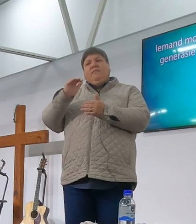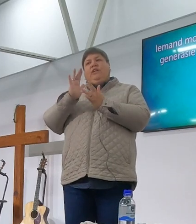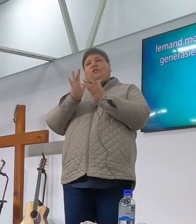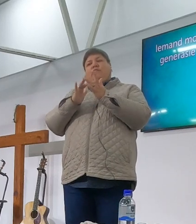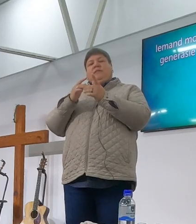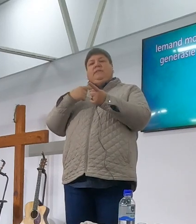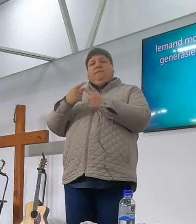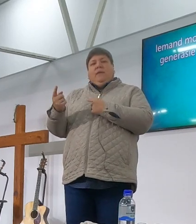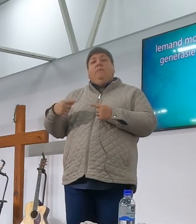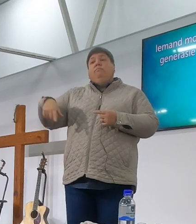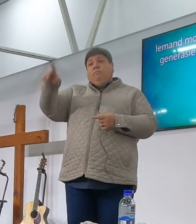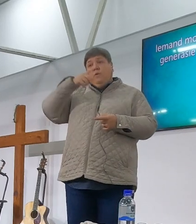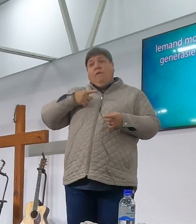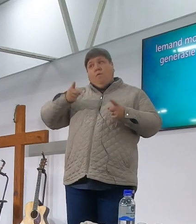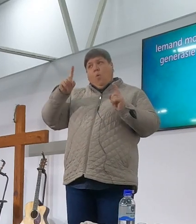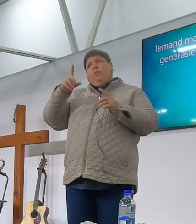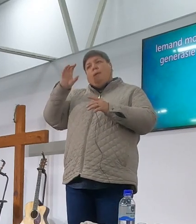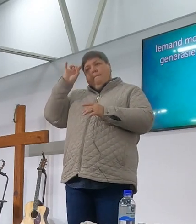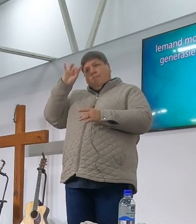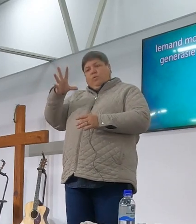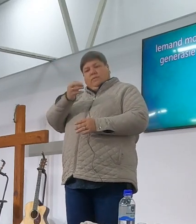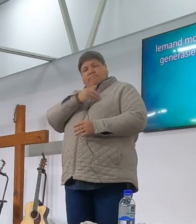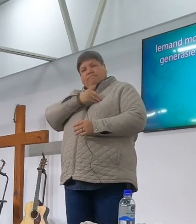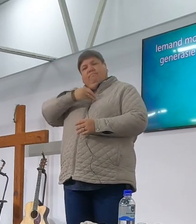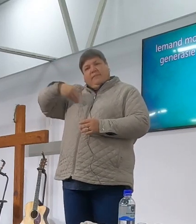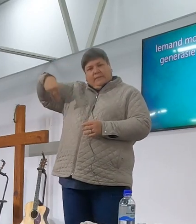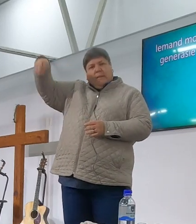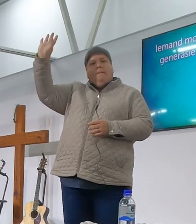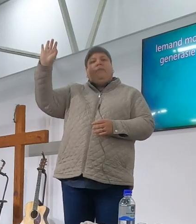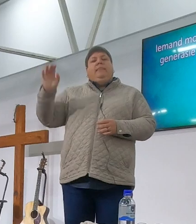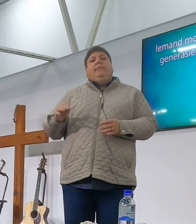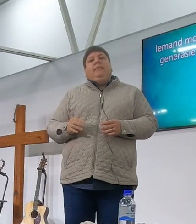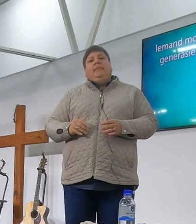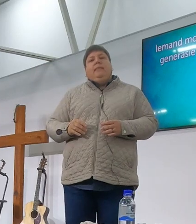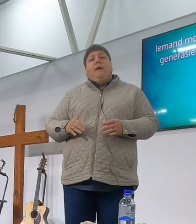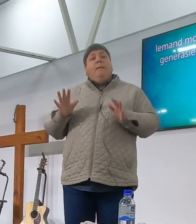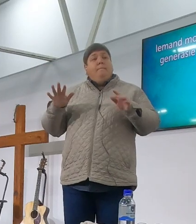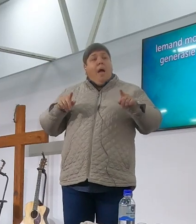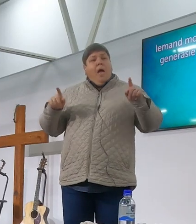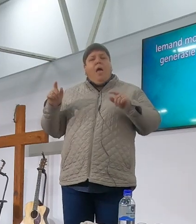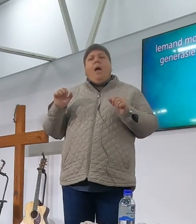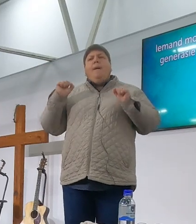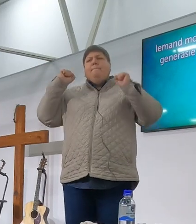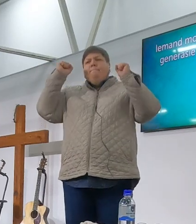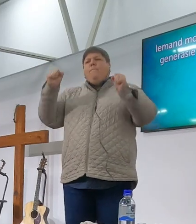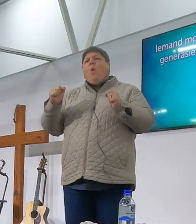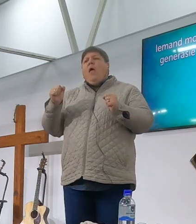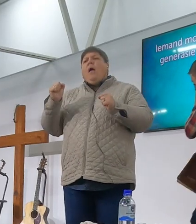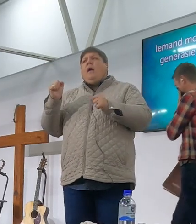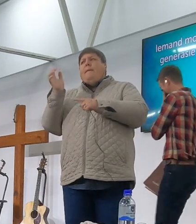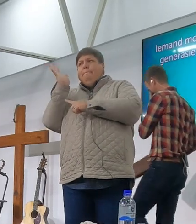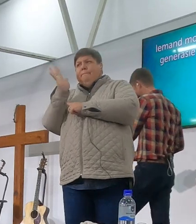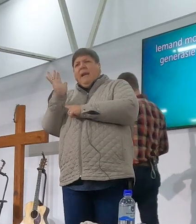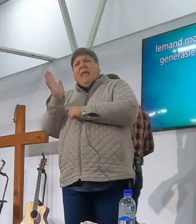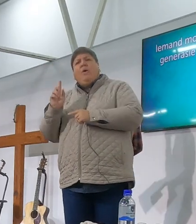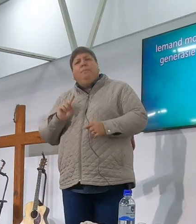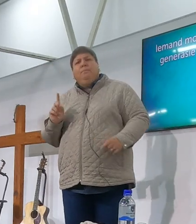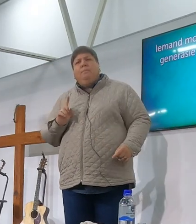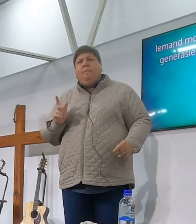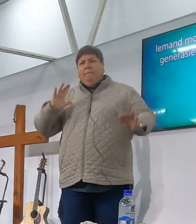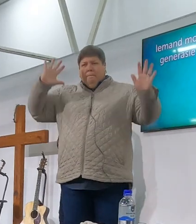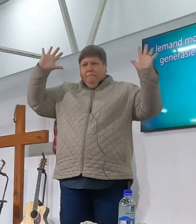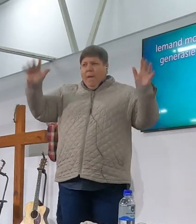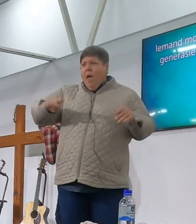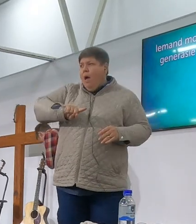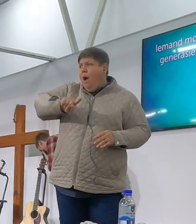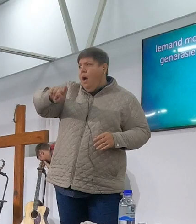duidelik genoeg? Gaan jy volgende huis toe met dit? Ok, ek weet, vir 'n klomp van, weet julle wat is moeilik om hierdie boodskap te preek? Want hier sit 'n klomp van